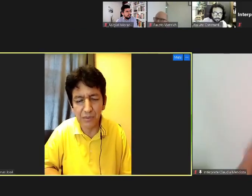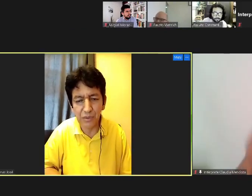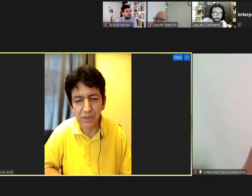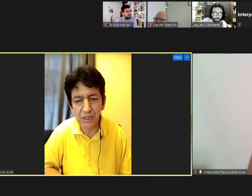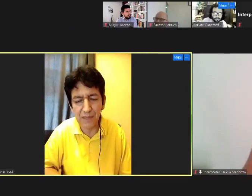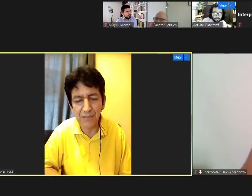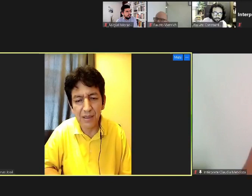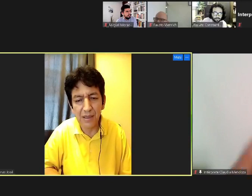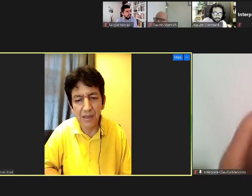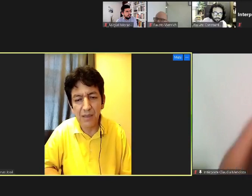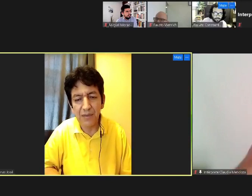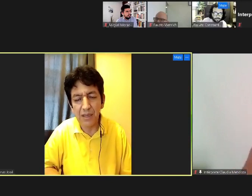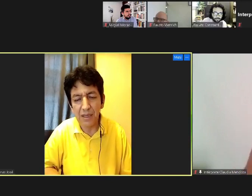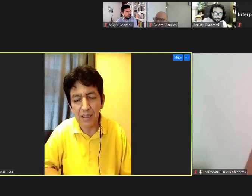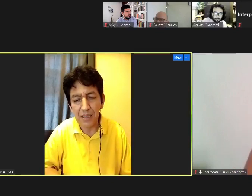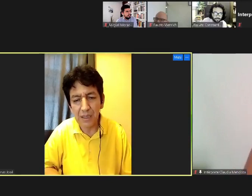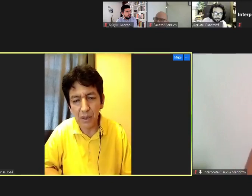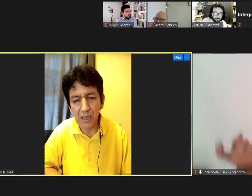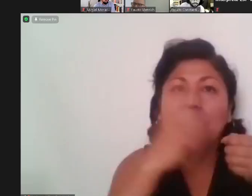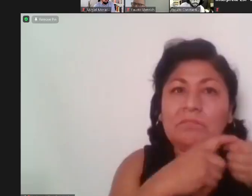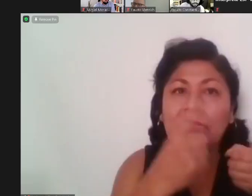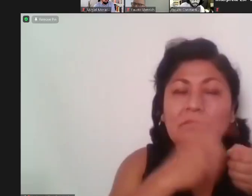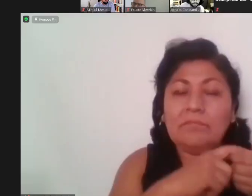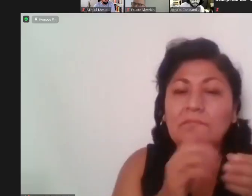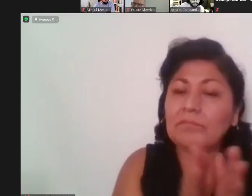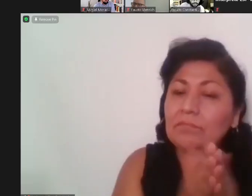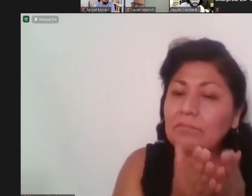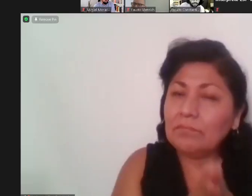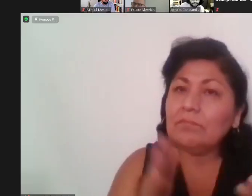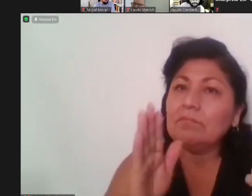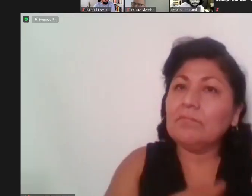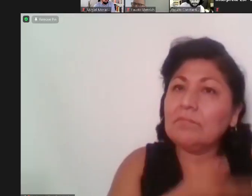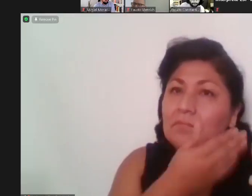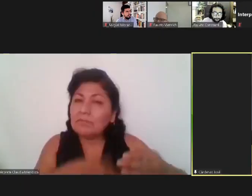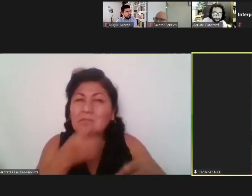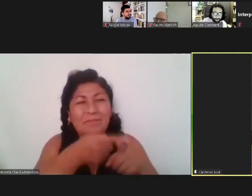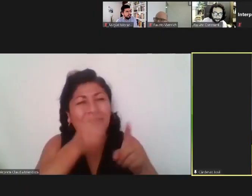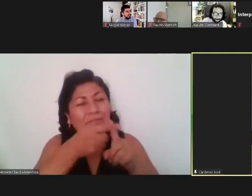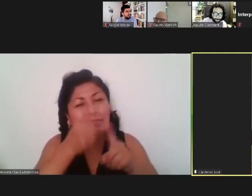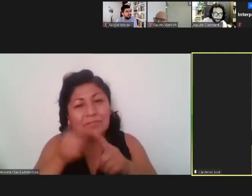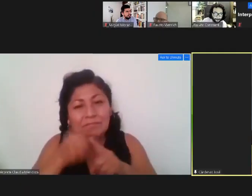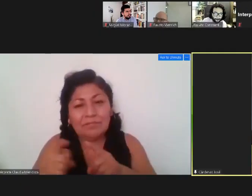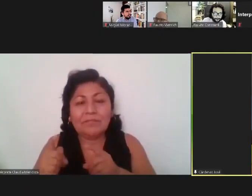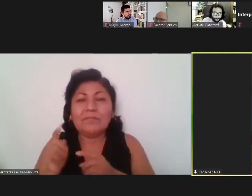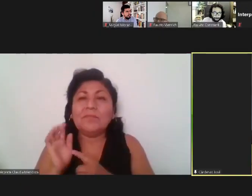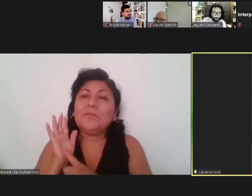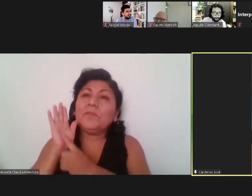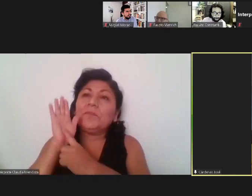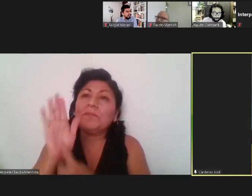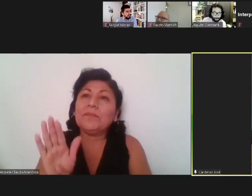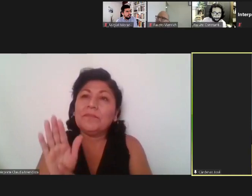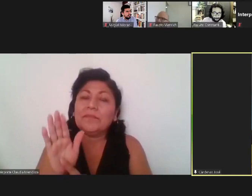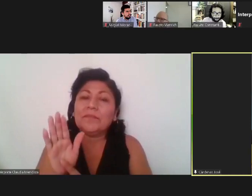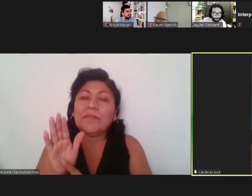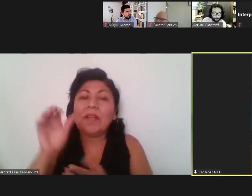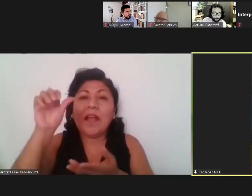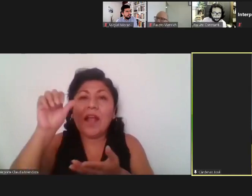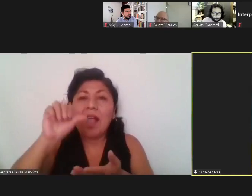de la música, de todas las manifestaciones artísticas y culturales que desarrollan las